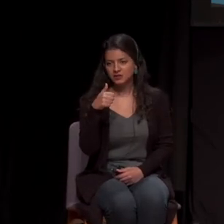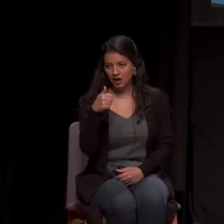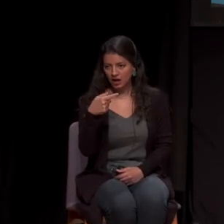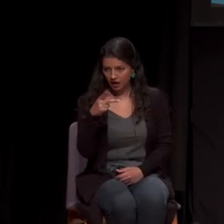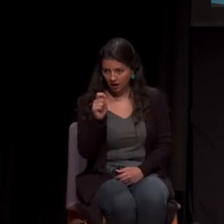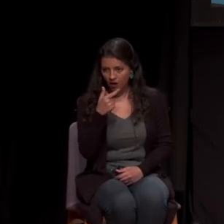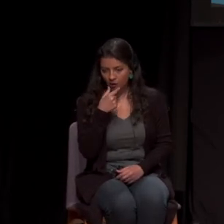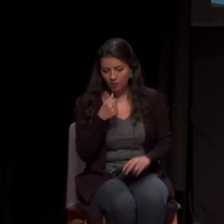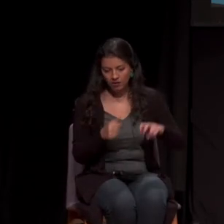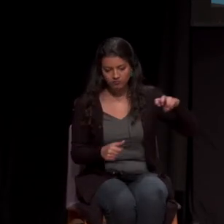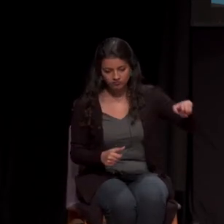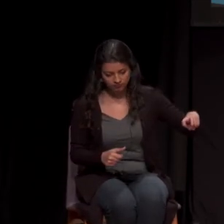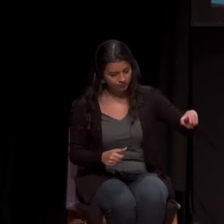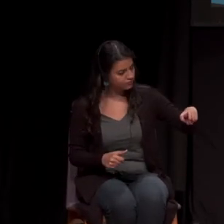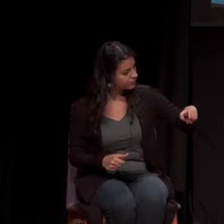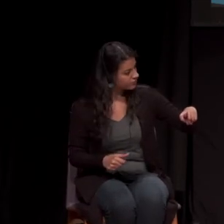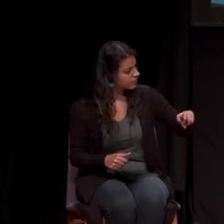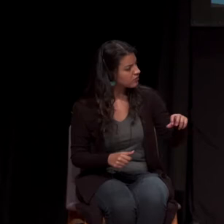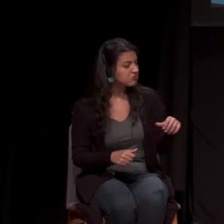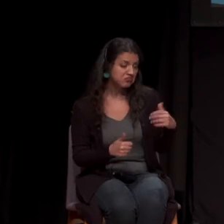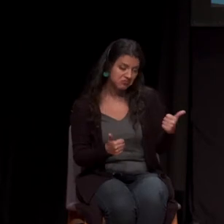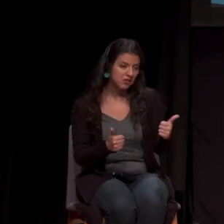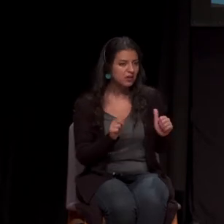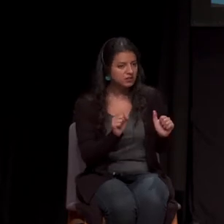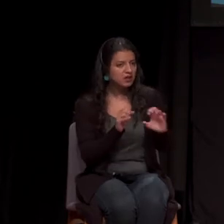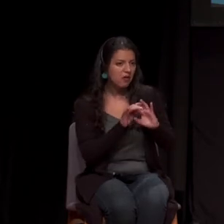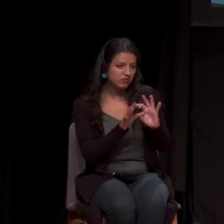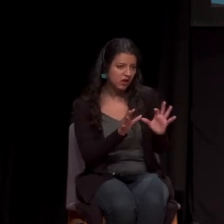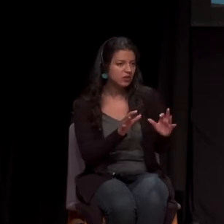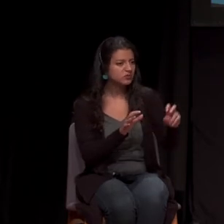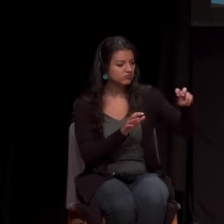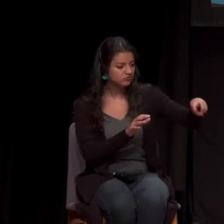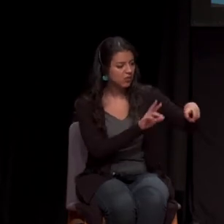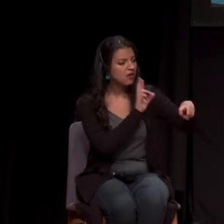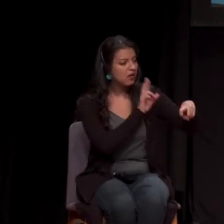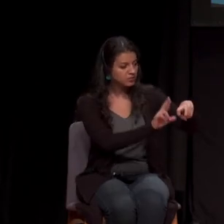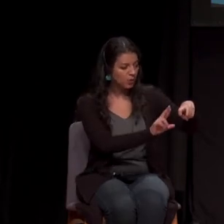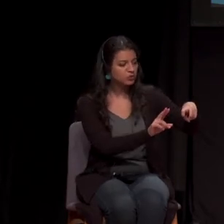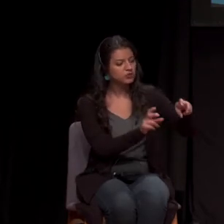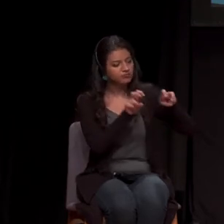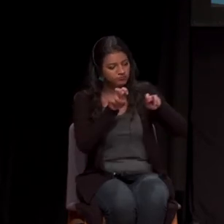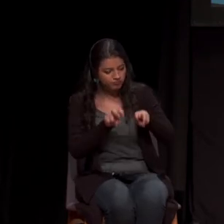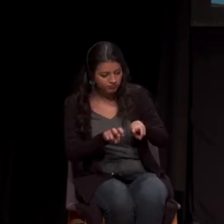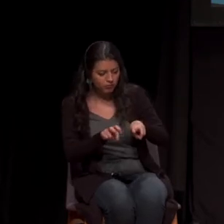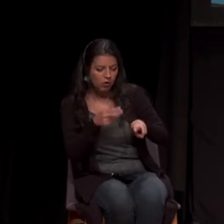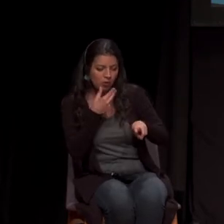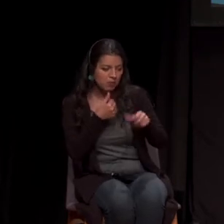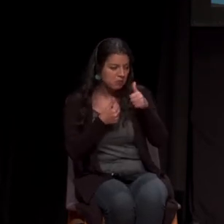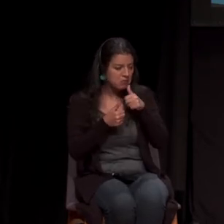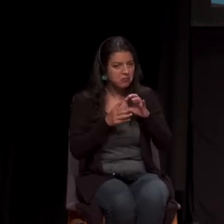também acho que todos podem um pouco se sentir à vontade de comentar sobre representação.